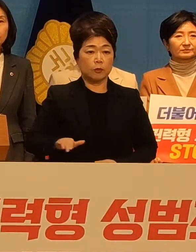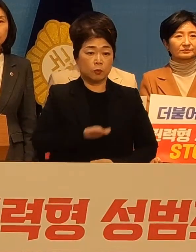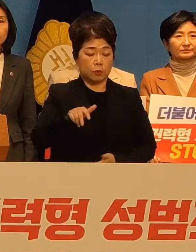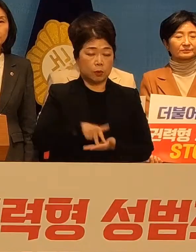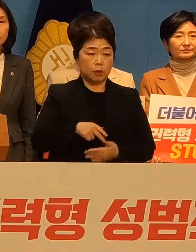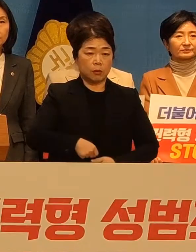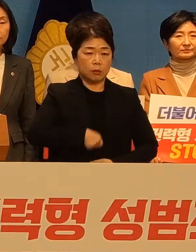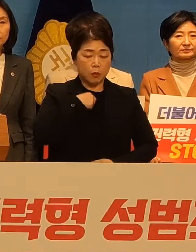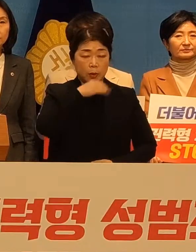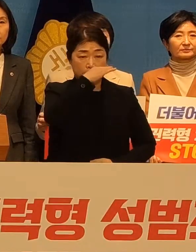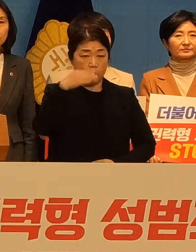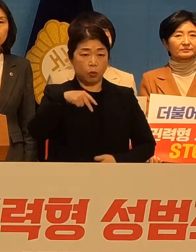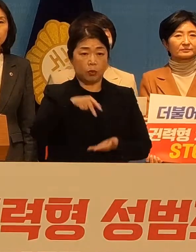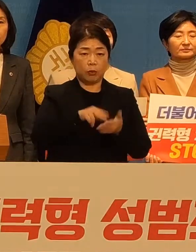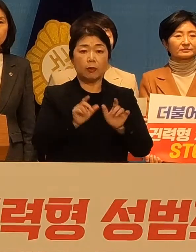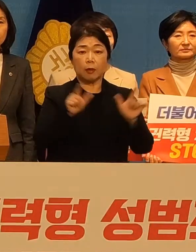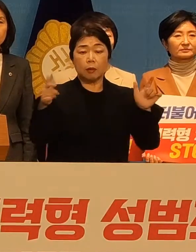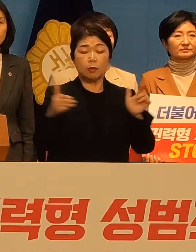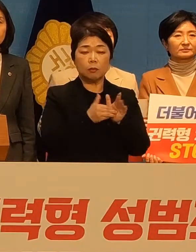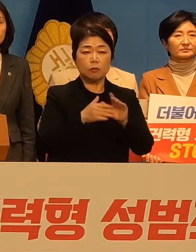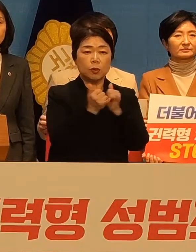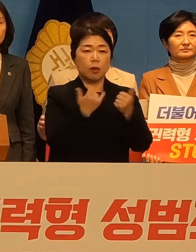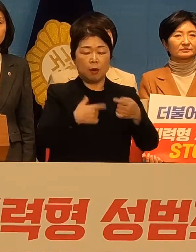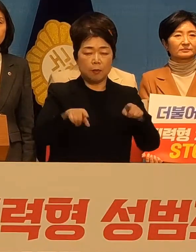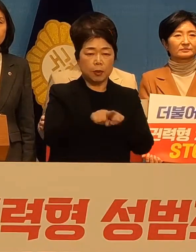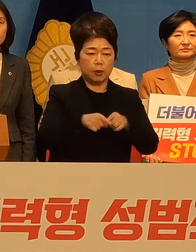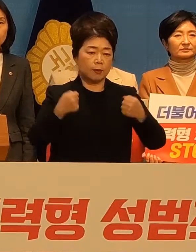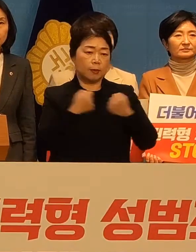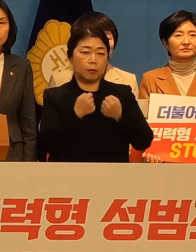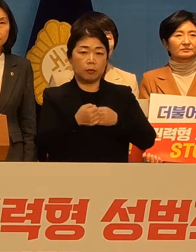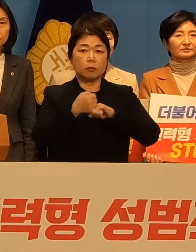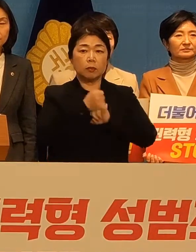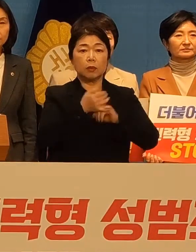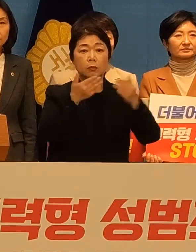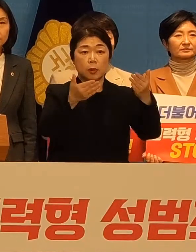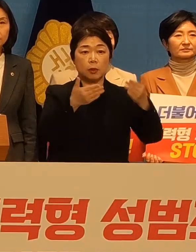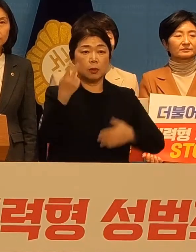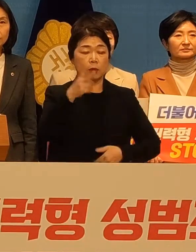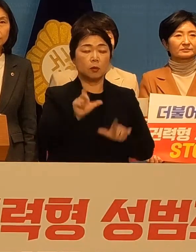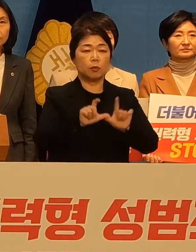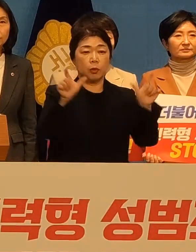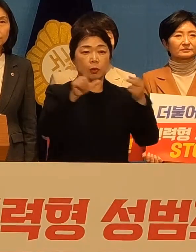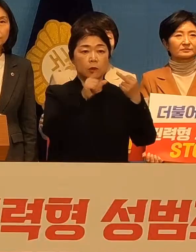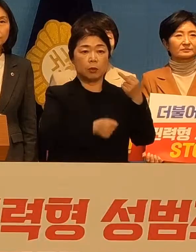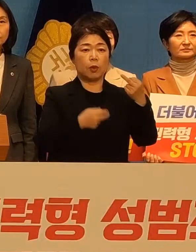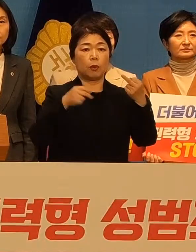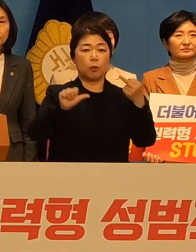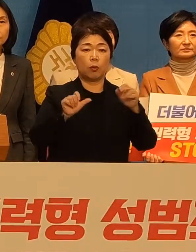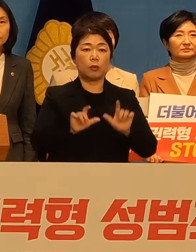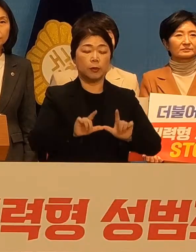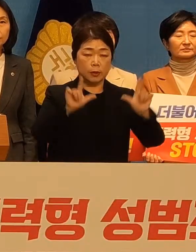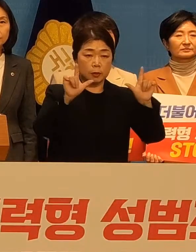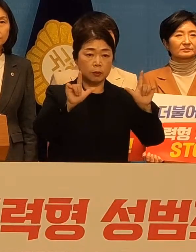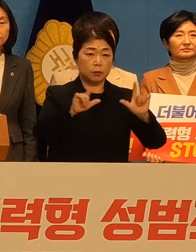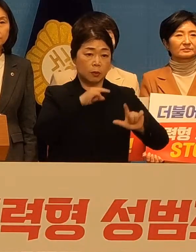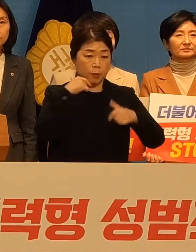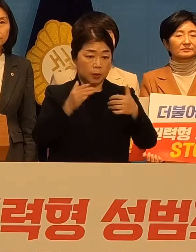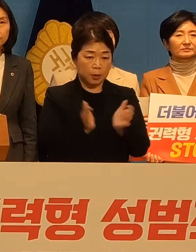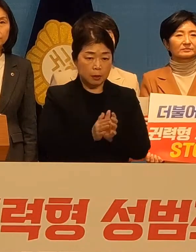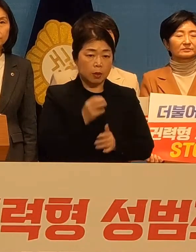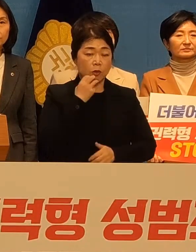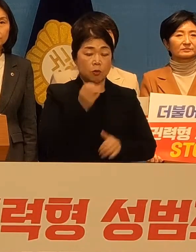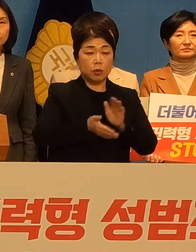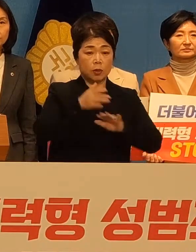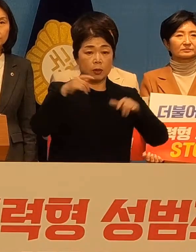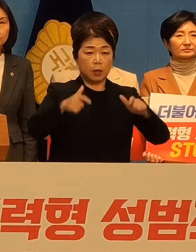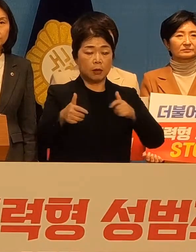정의가 바로 서는 그날까지 국민과 함께 싸울 것이다. 2025년 12월 5일 국민의힘